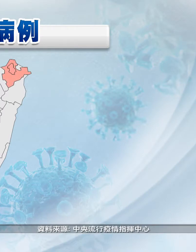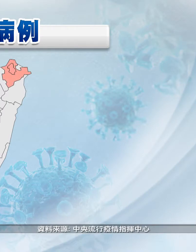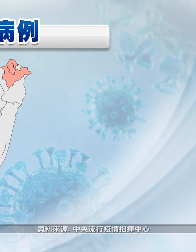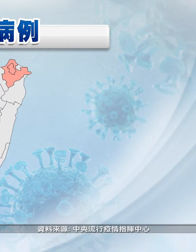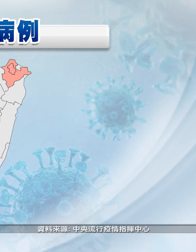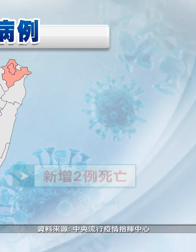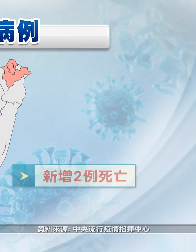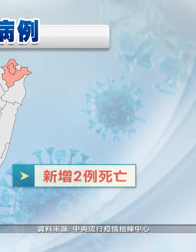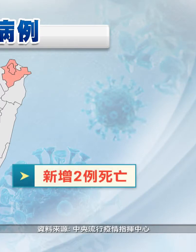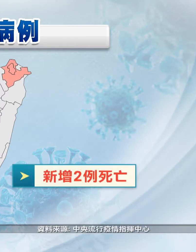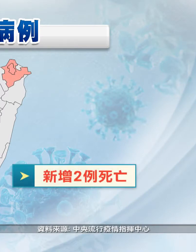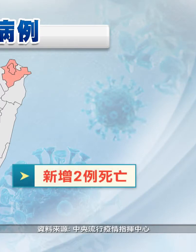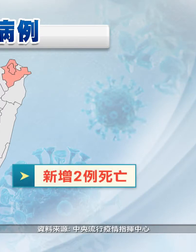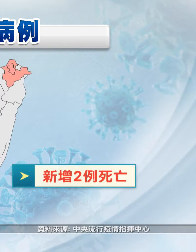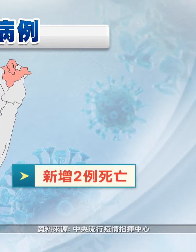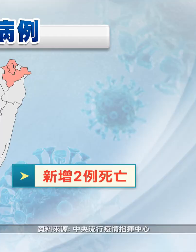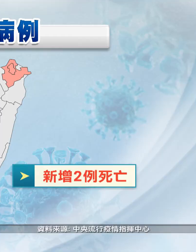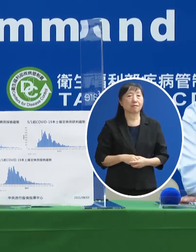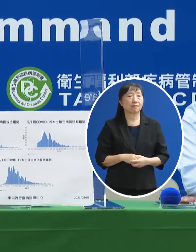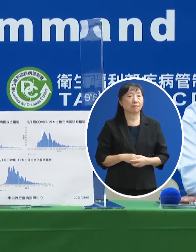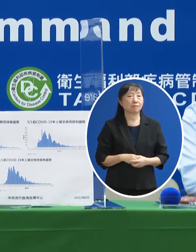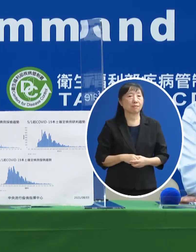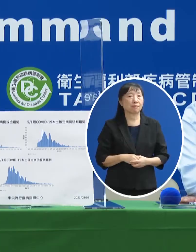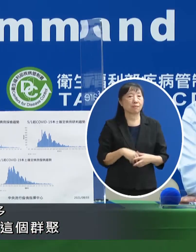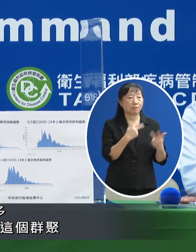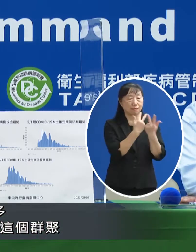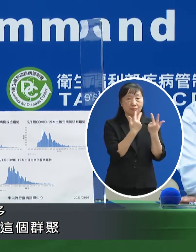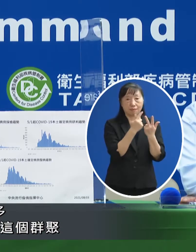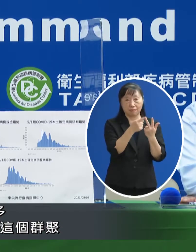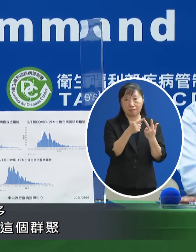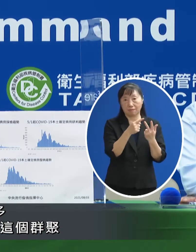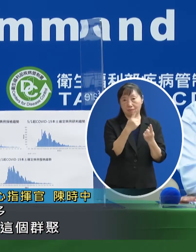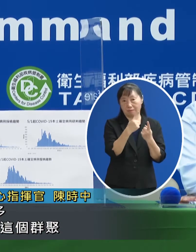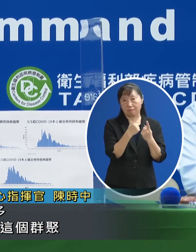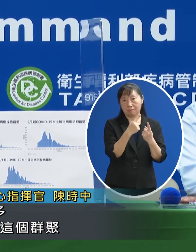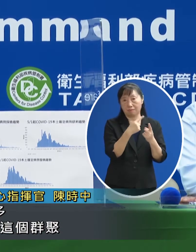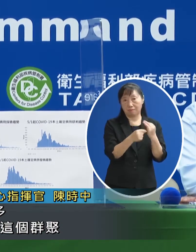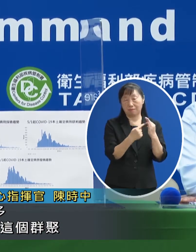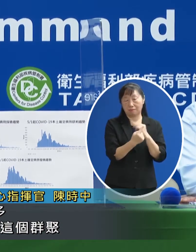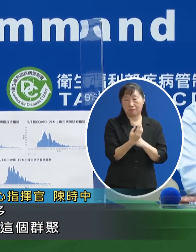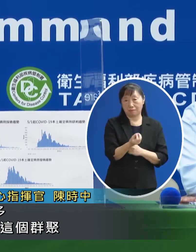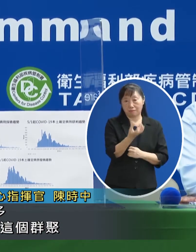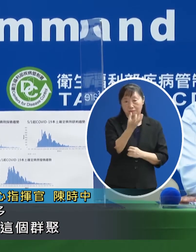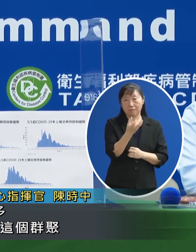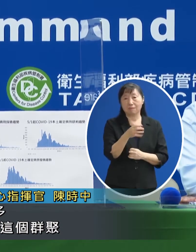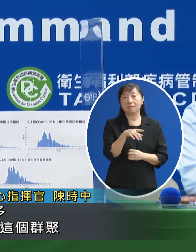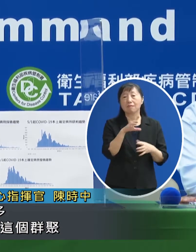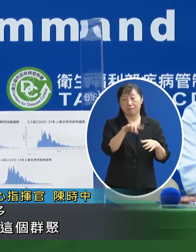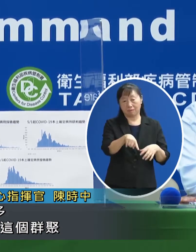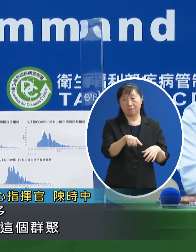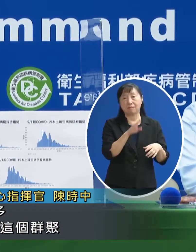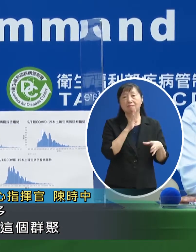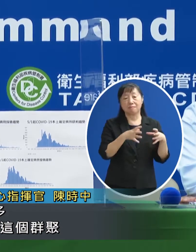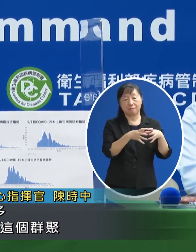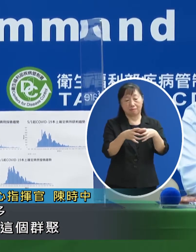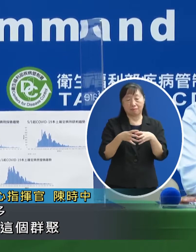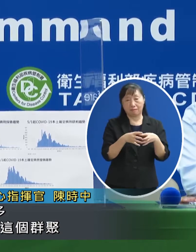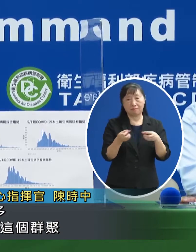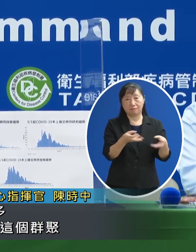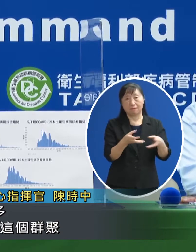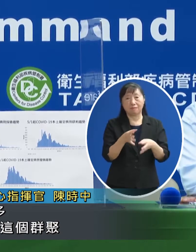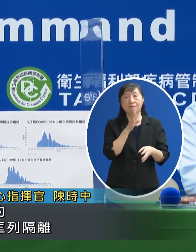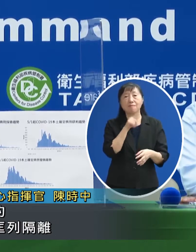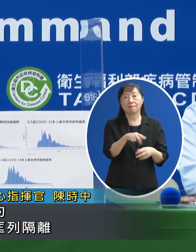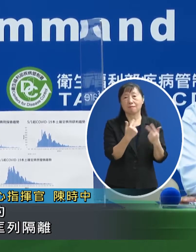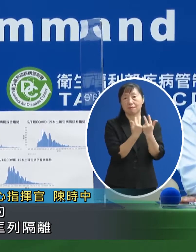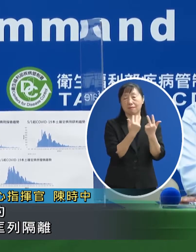义县2例，并新增2例死亡个案。 新北市的案例比较多，主要是一个群聚。好，那这个群聚哈，那